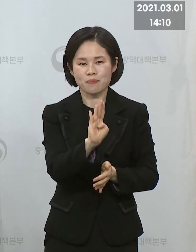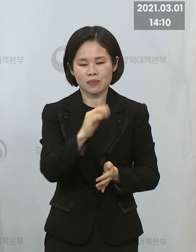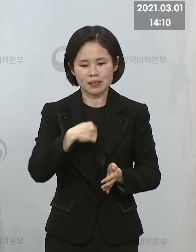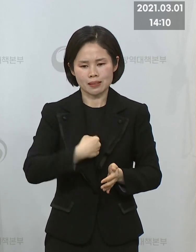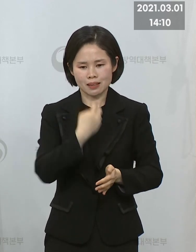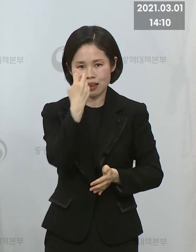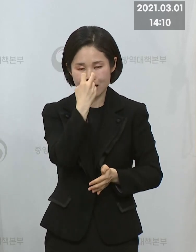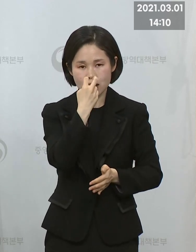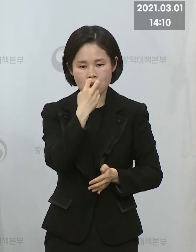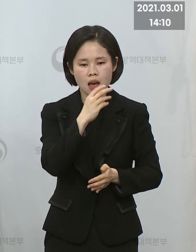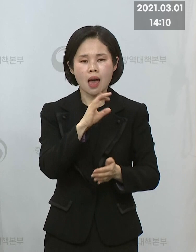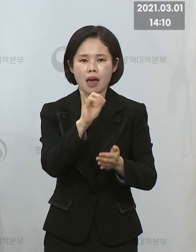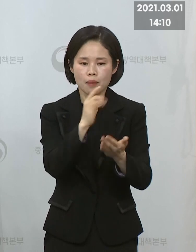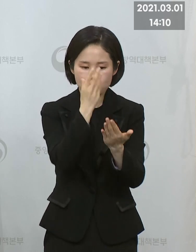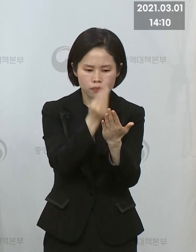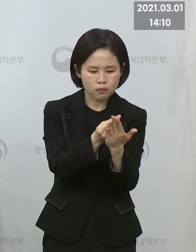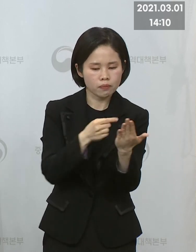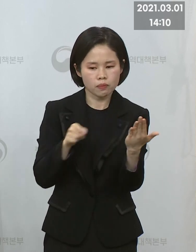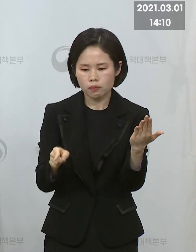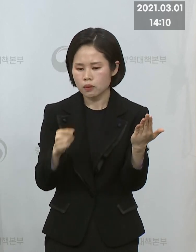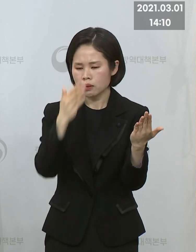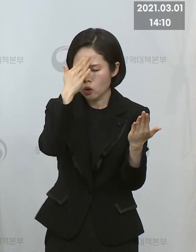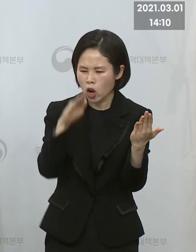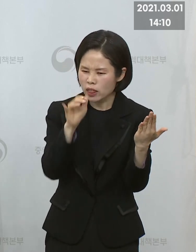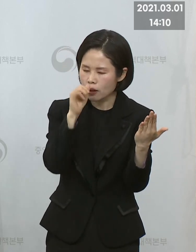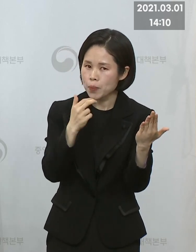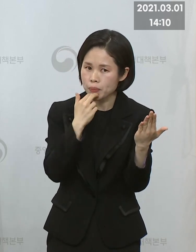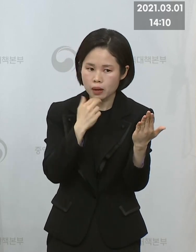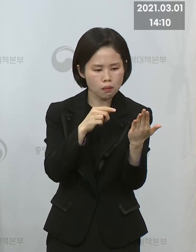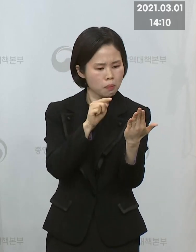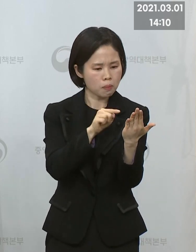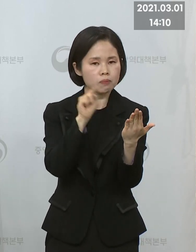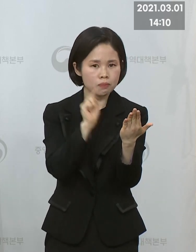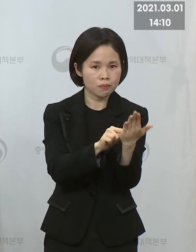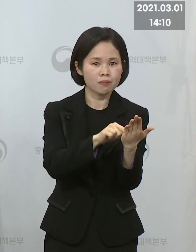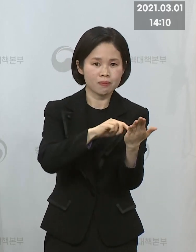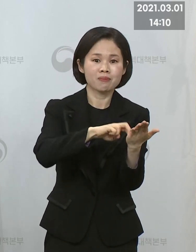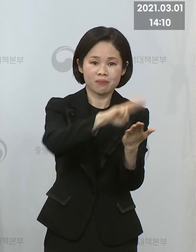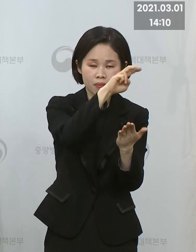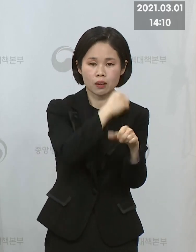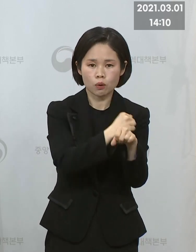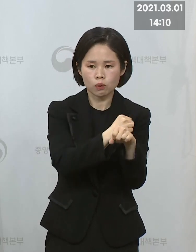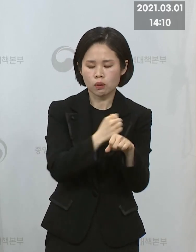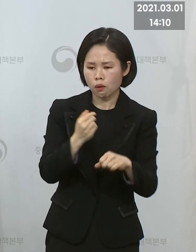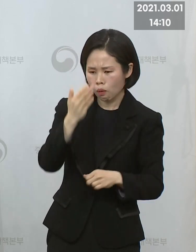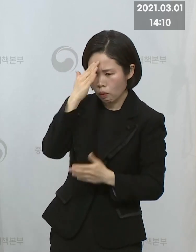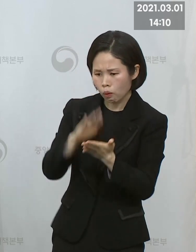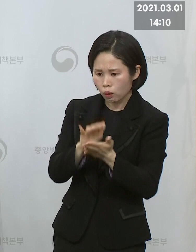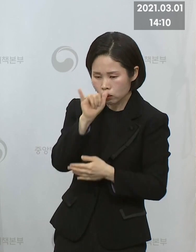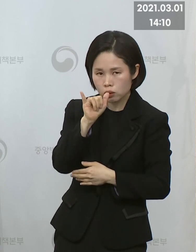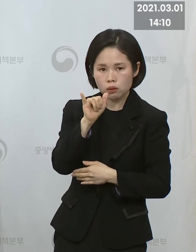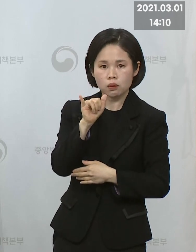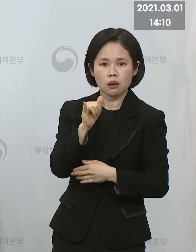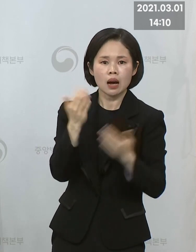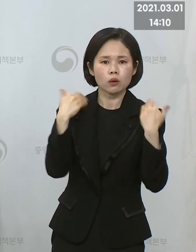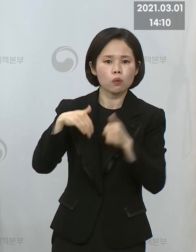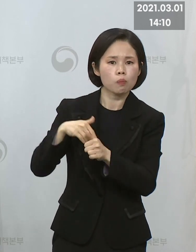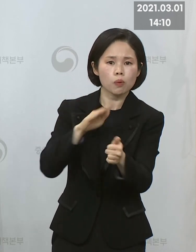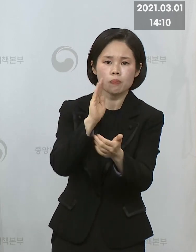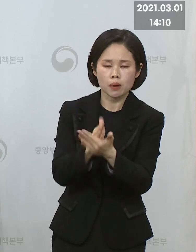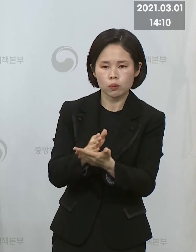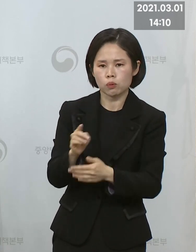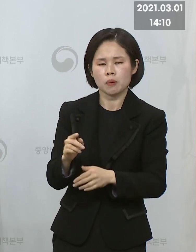어플에 건강상태를 입력하고, 둘째, 증상이 있으면 등원 등교하지 말고 바로 검사를 받아주시길